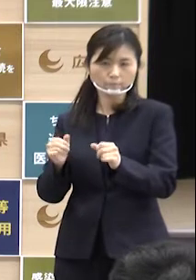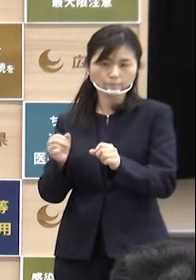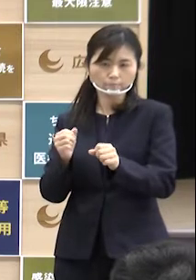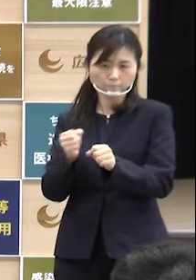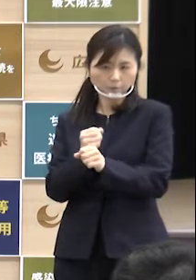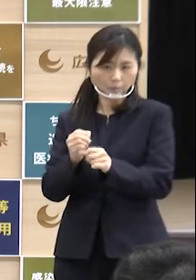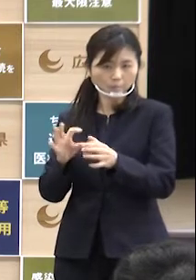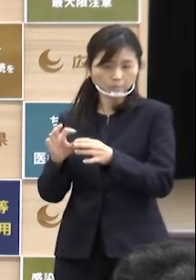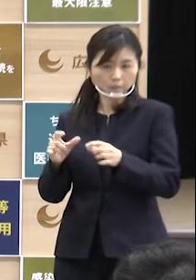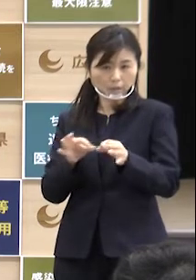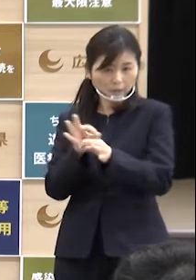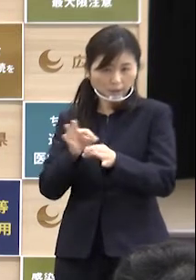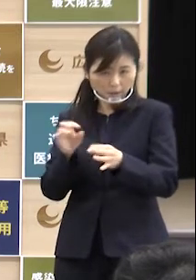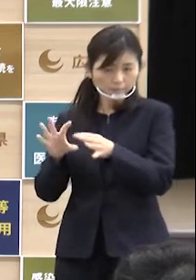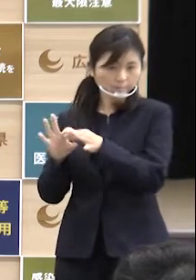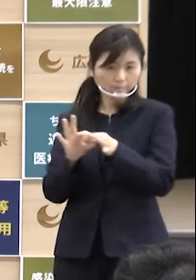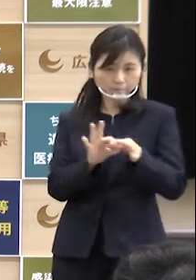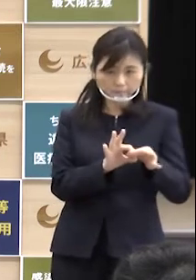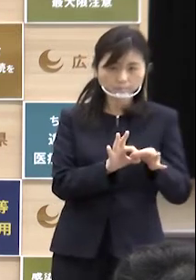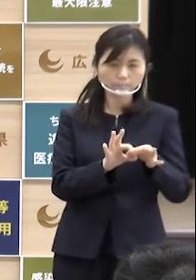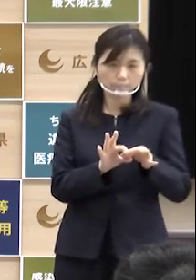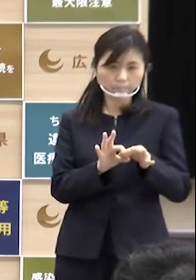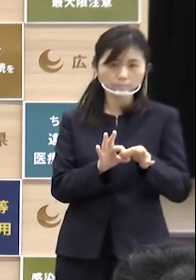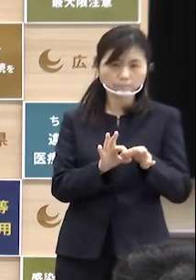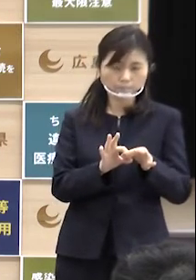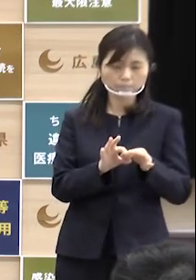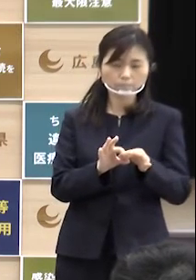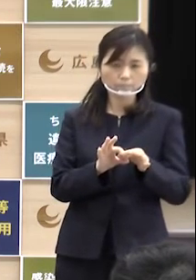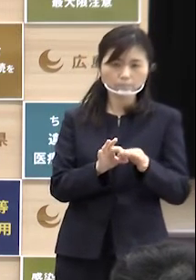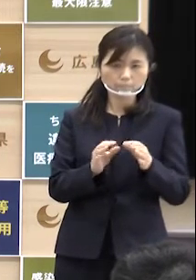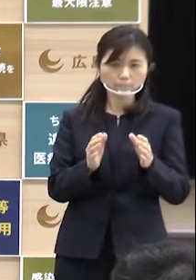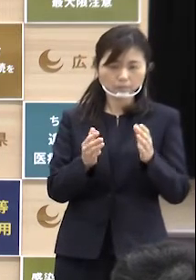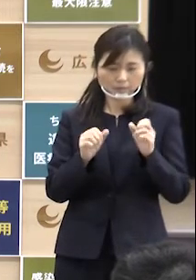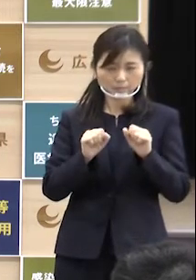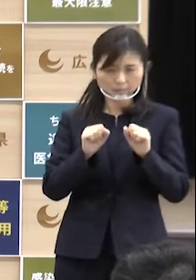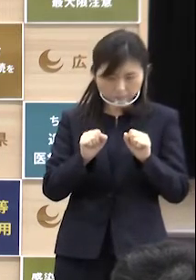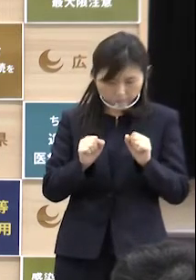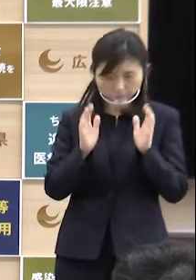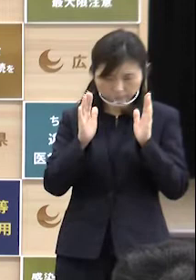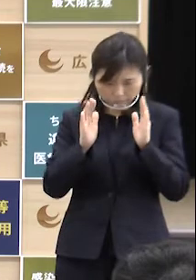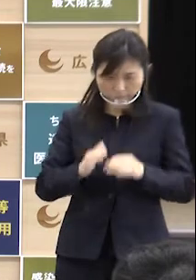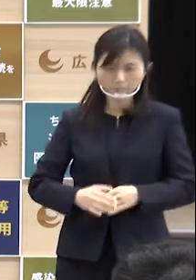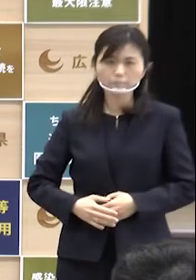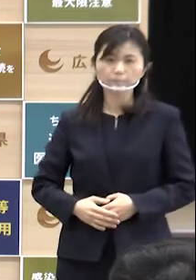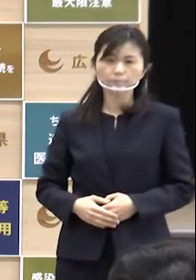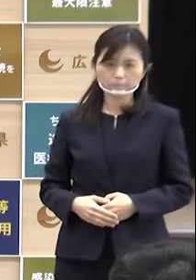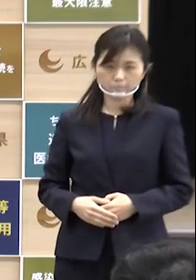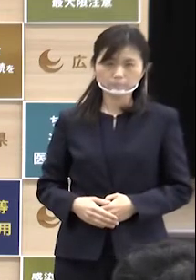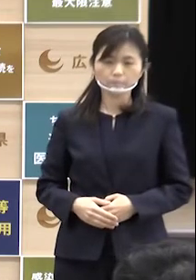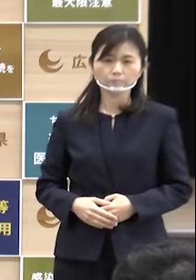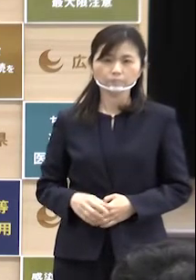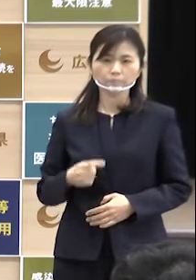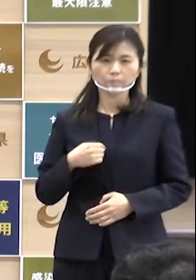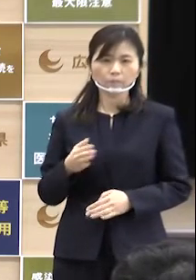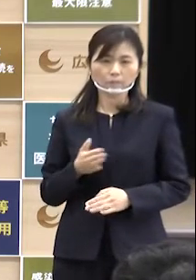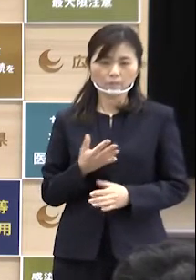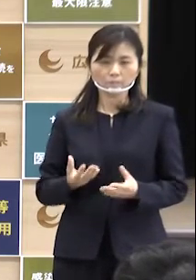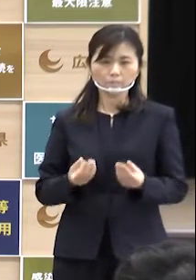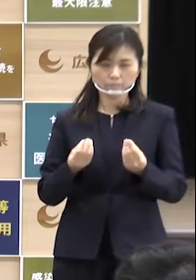える取り組みを引き続き注力してまいりたいと考えております。よろしくお願いします。